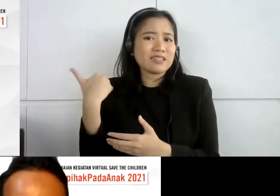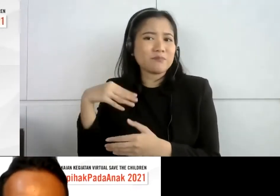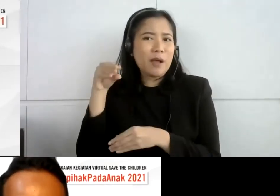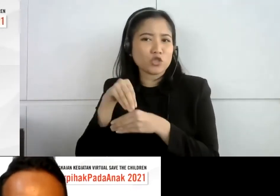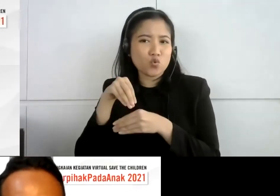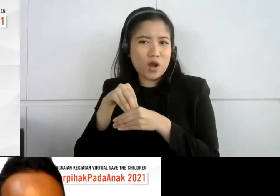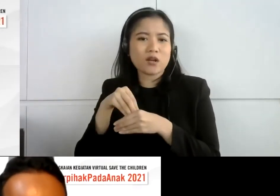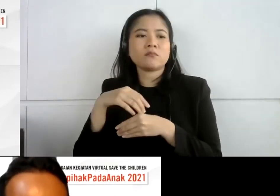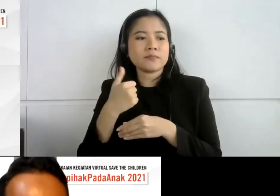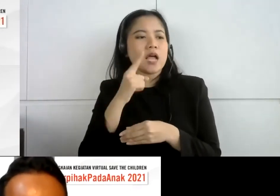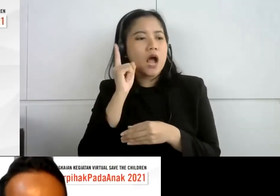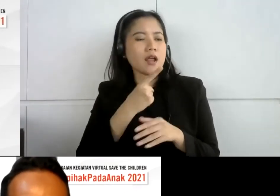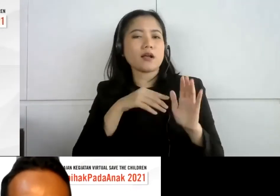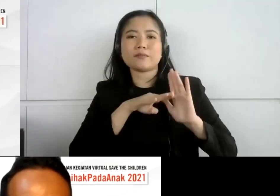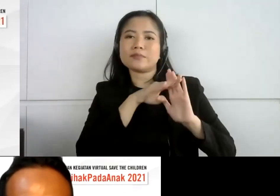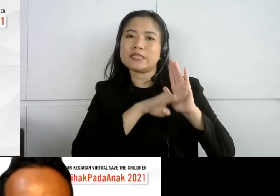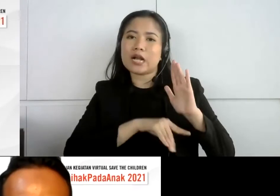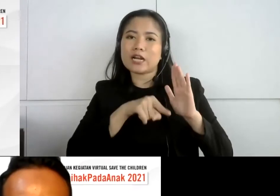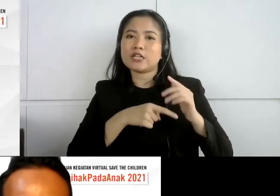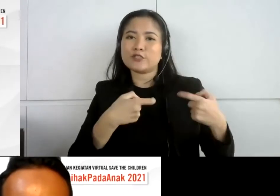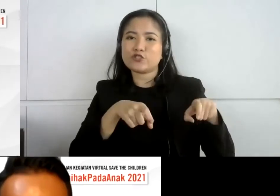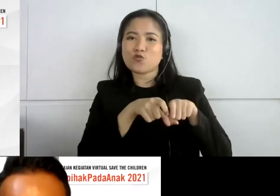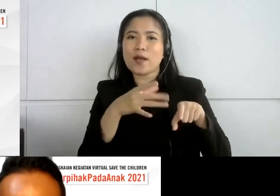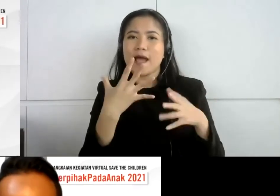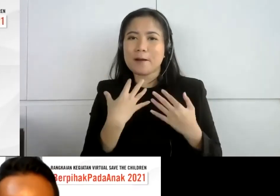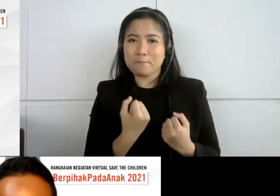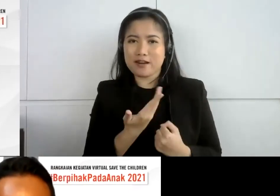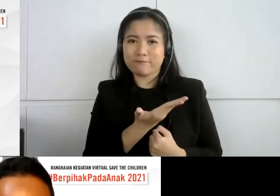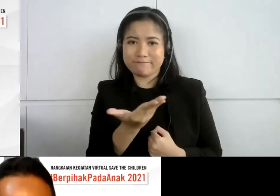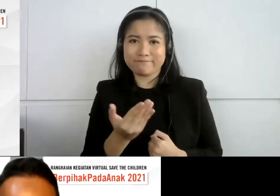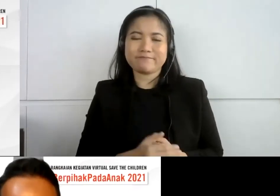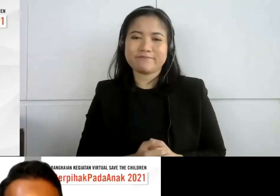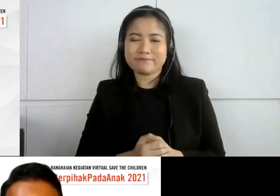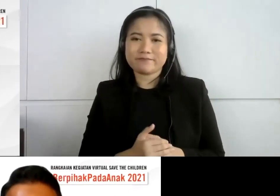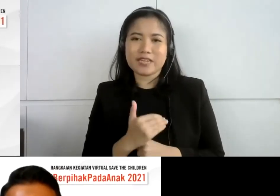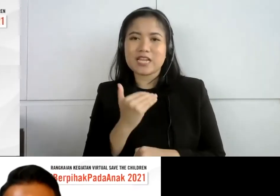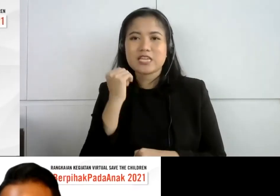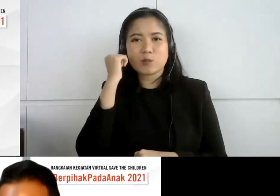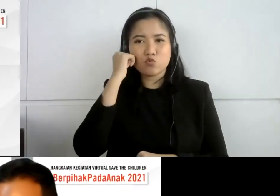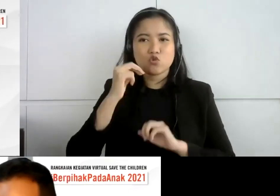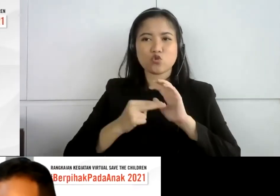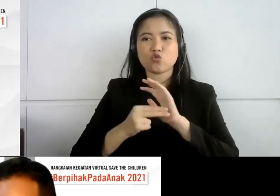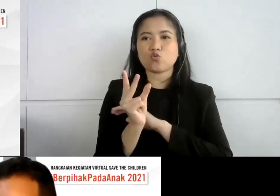memberikan kebijakan yang konkret yang sesuai dengan harapan Ibu. Baik, terima kasih sekali lagi Bu Nurfadilah.